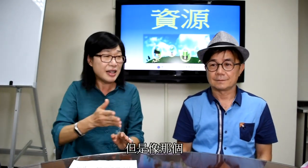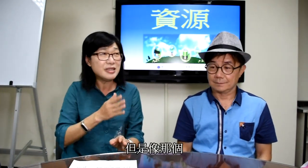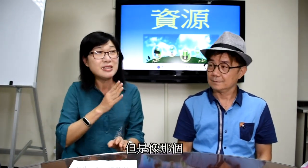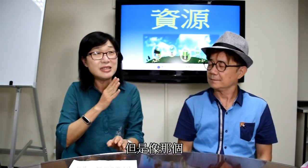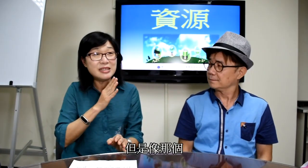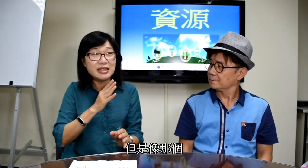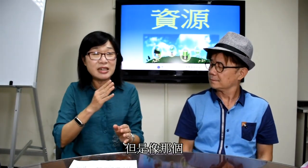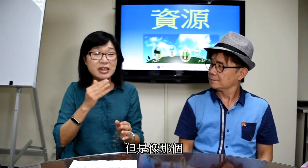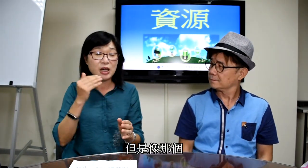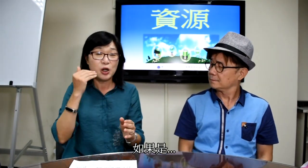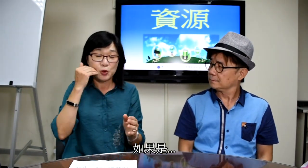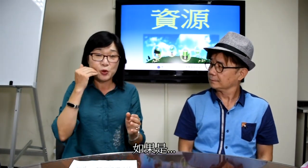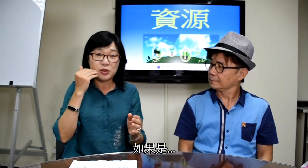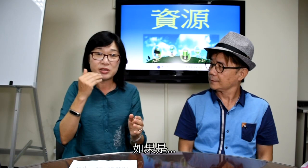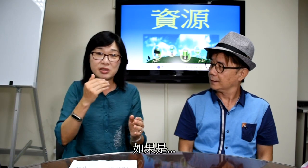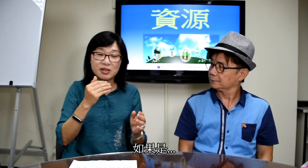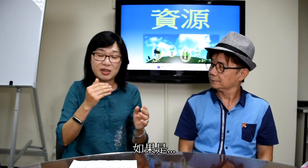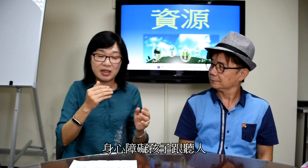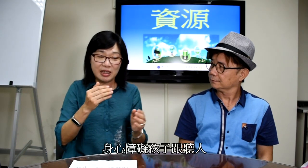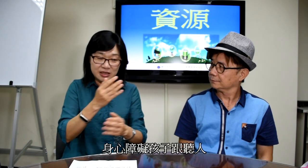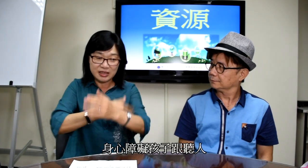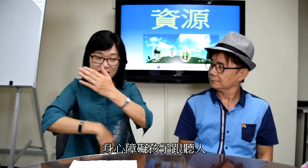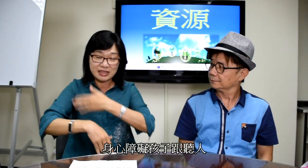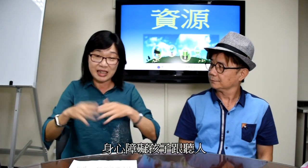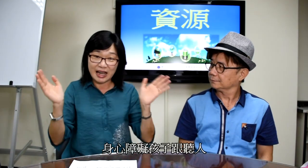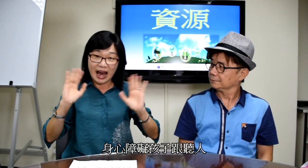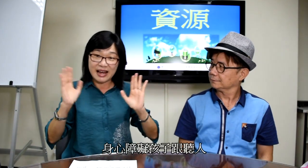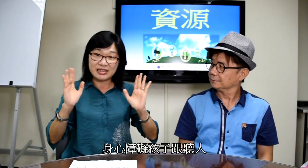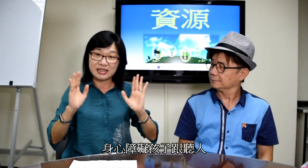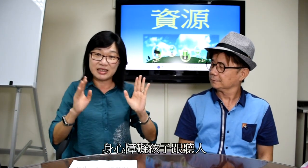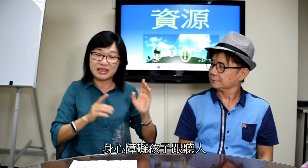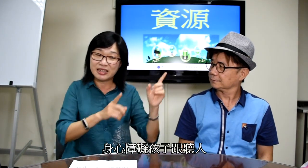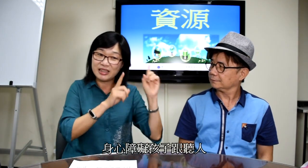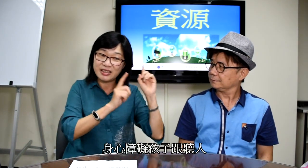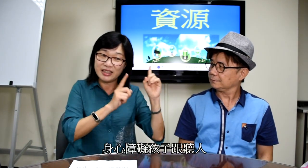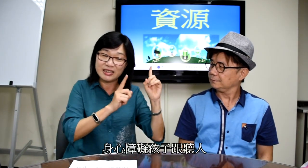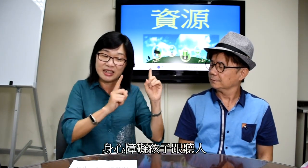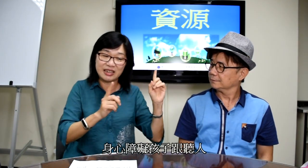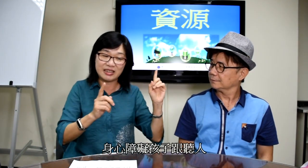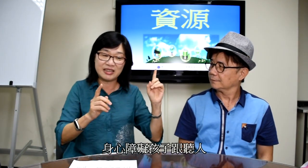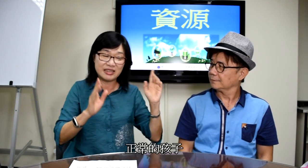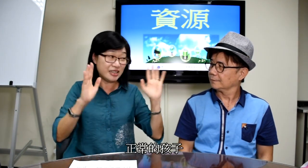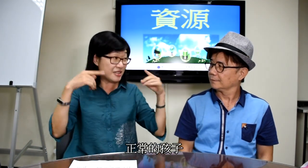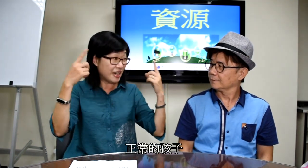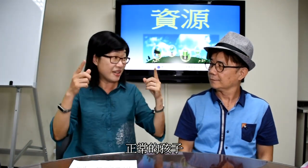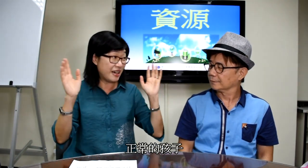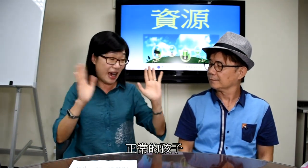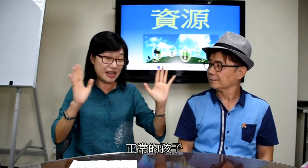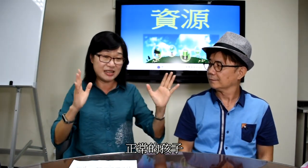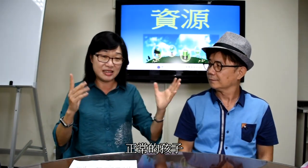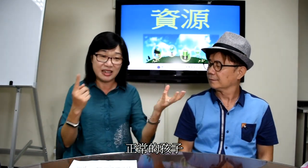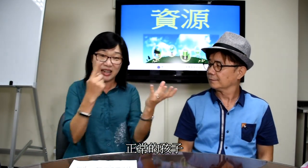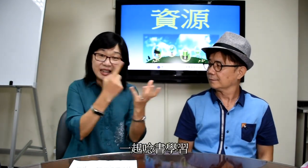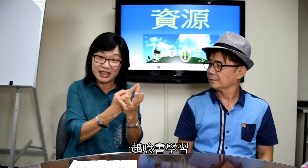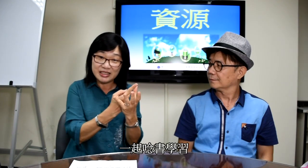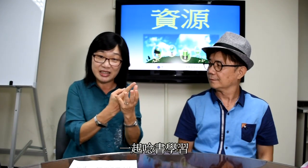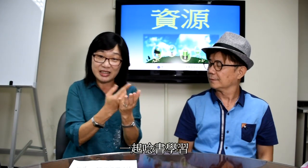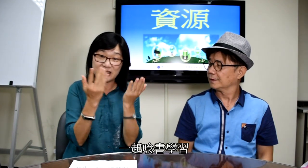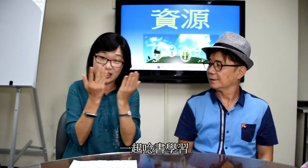是像那个如果是身心障碍孩子跟听人正常的孩子一起念